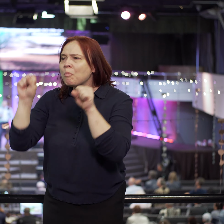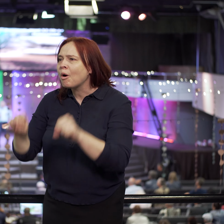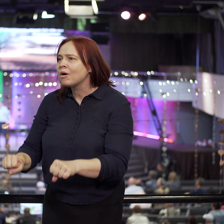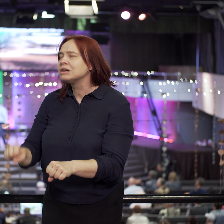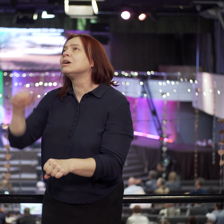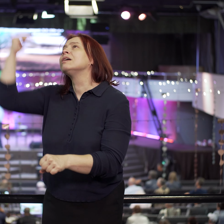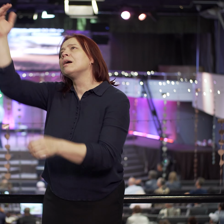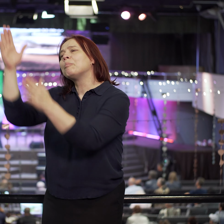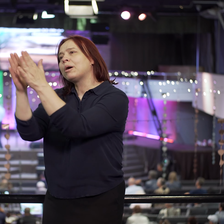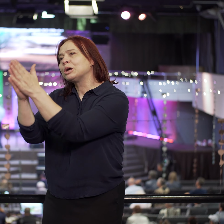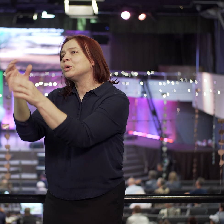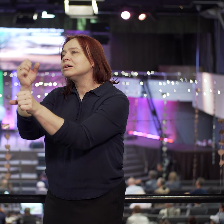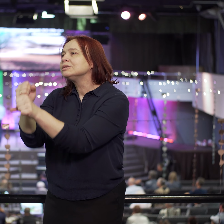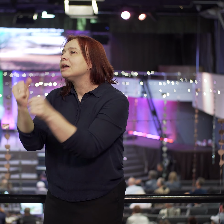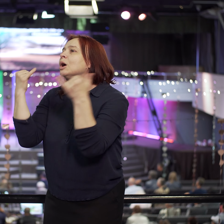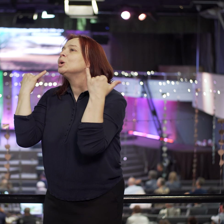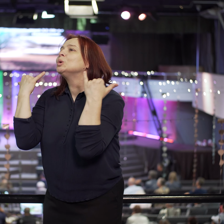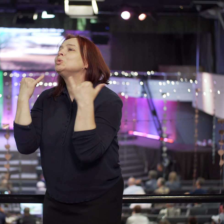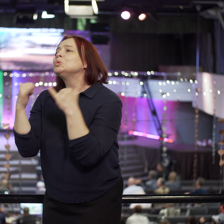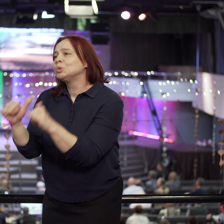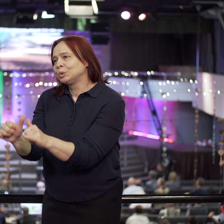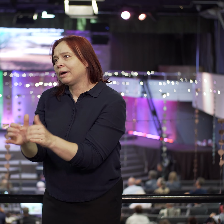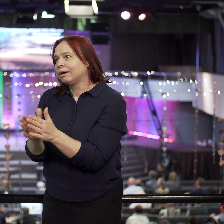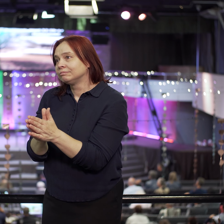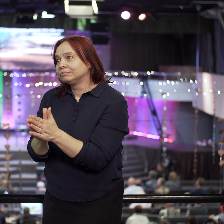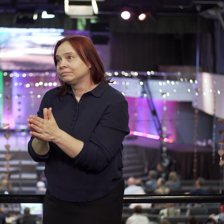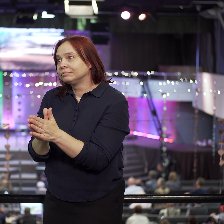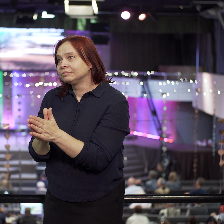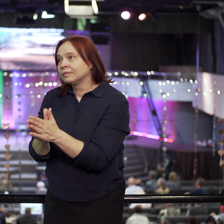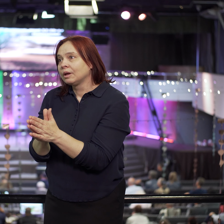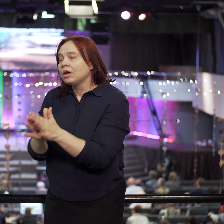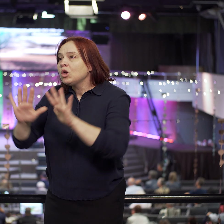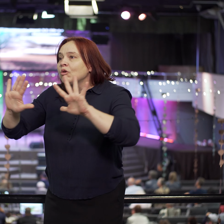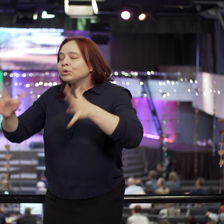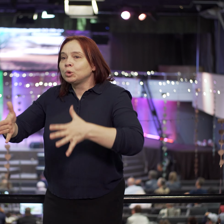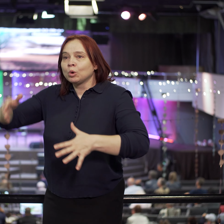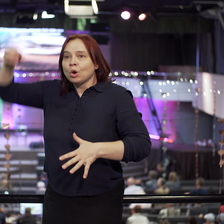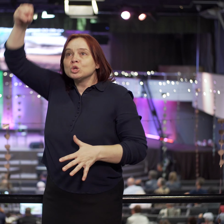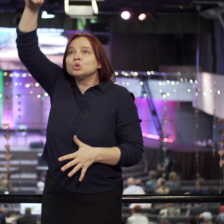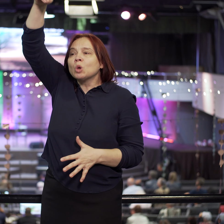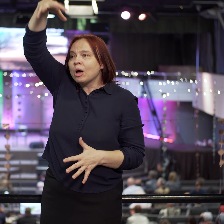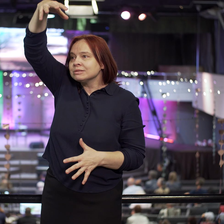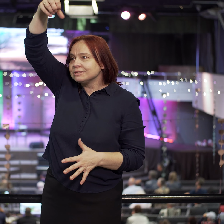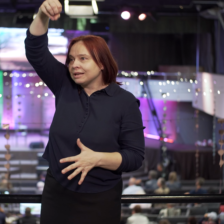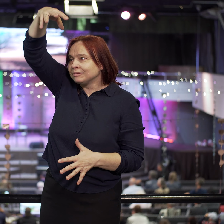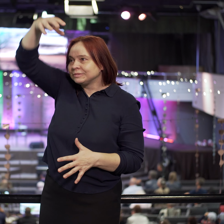чудо. И знаете, что случилось? Солнце в Израиле, когда солнце